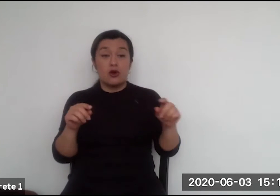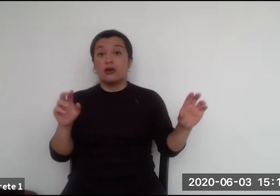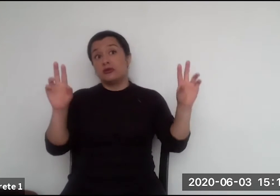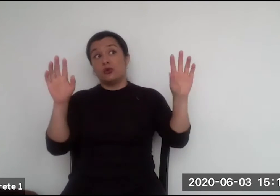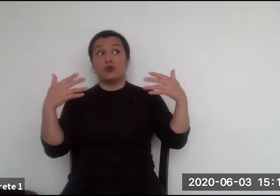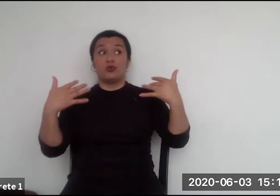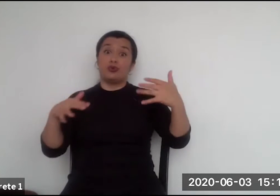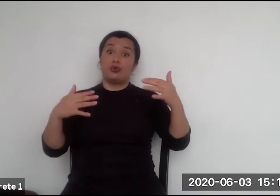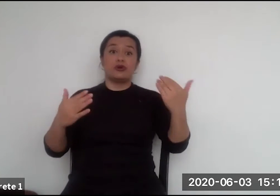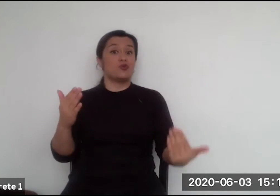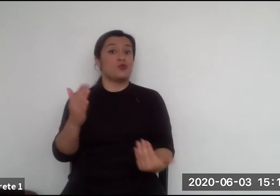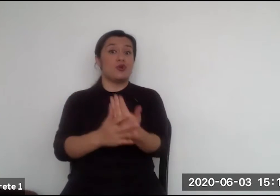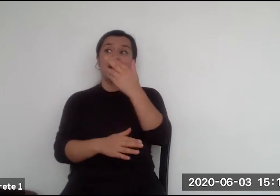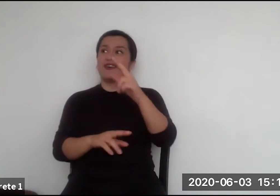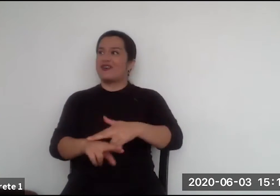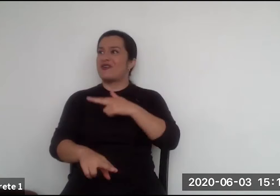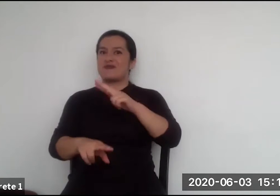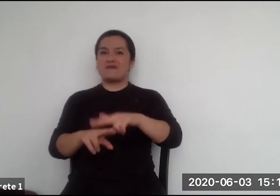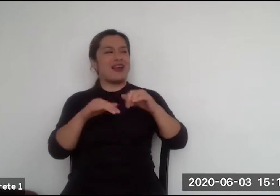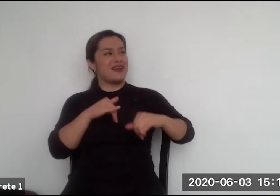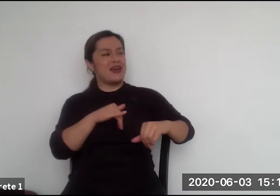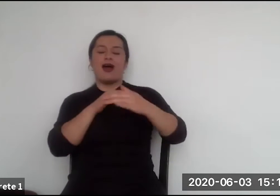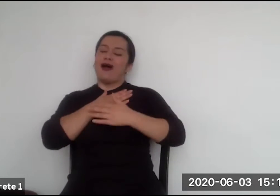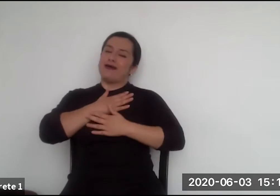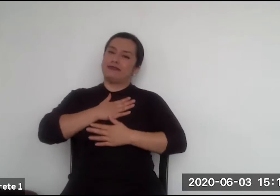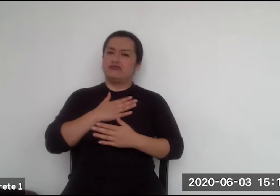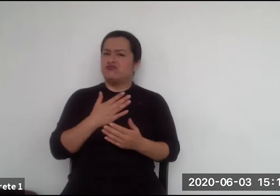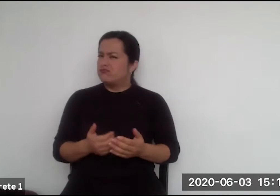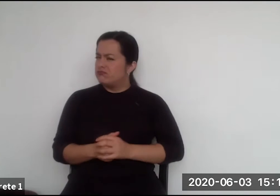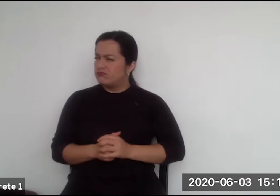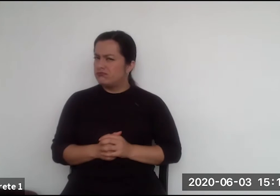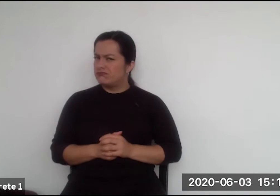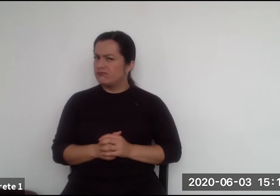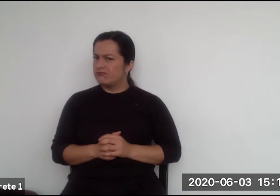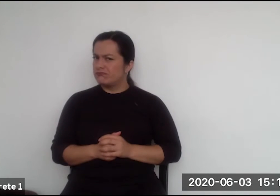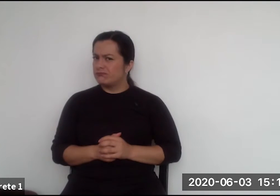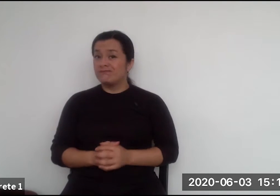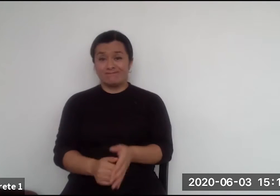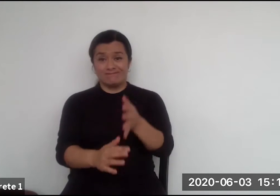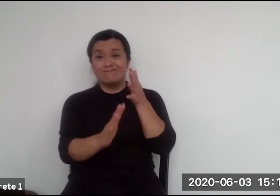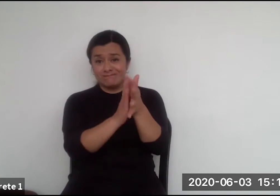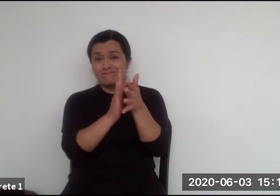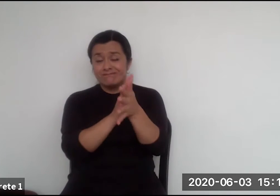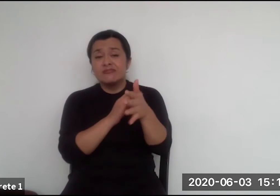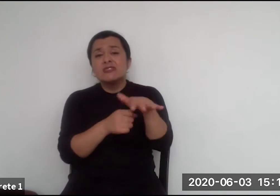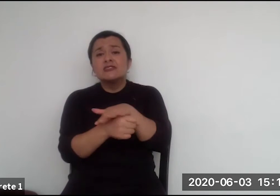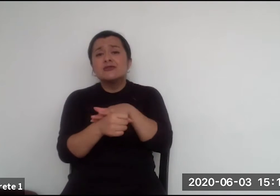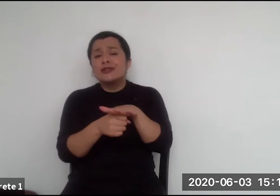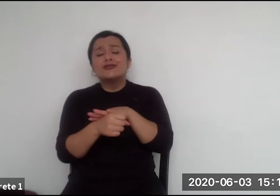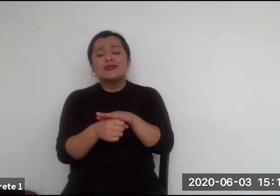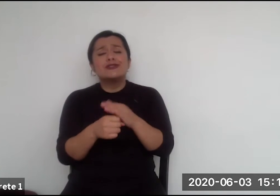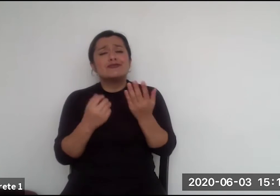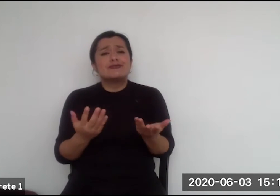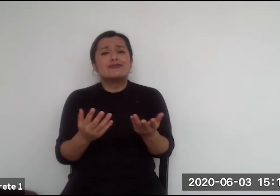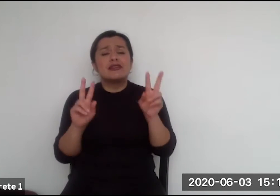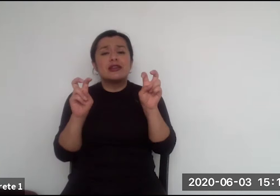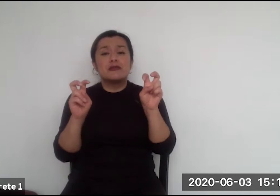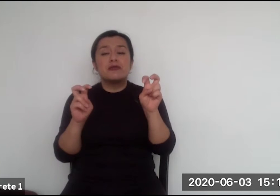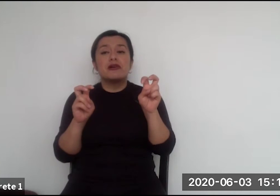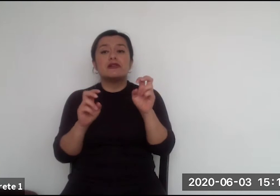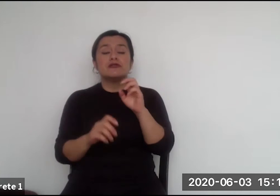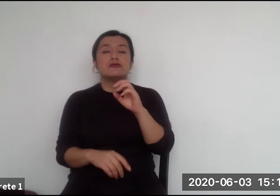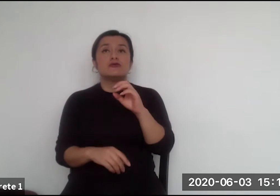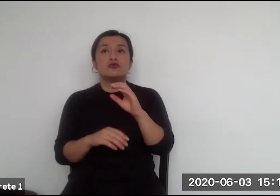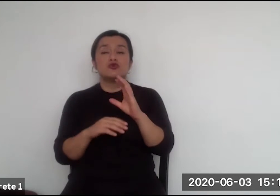normalidad. Hablaré de situaciones muy particulares, por ejemplo, sobre confinamientos